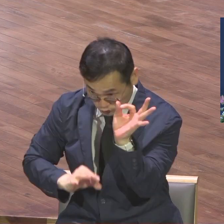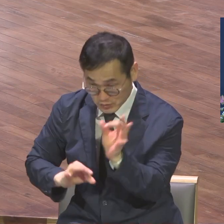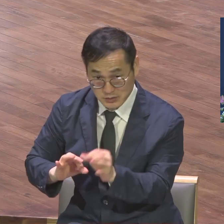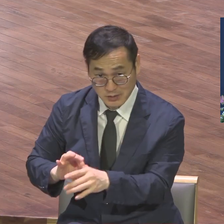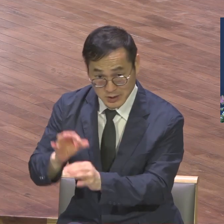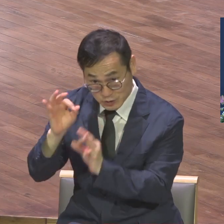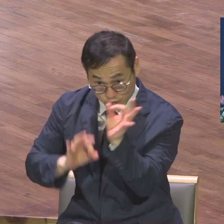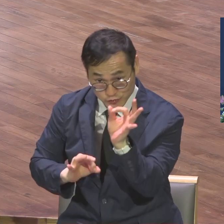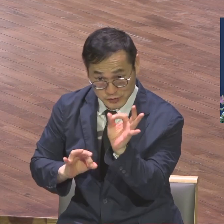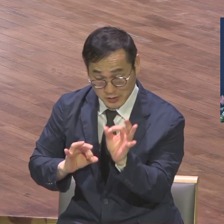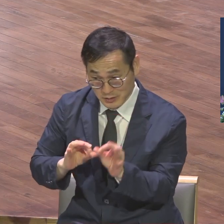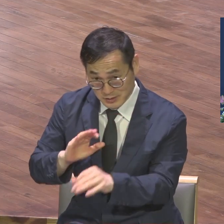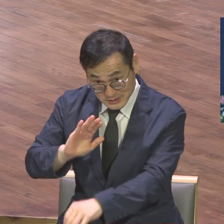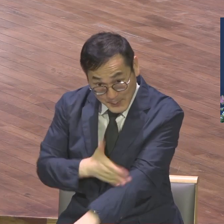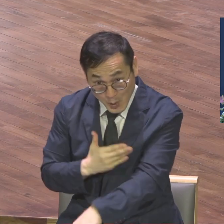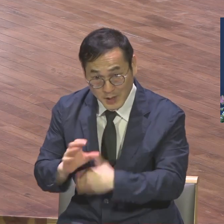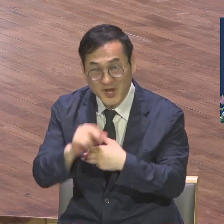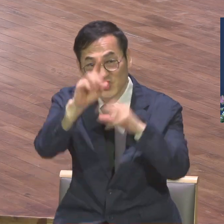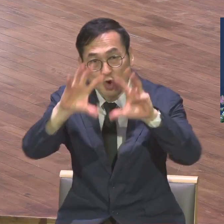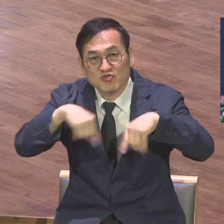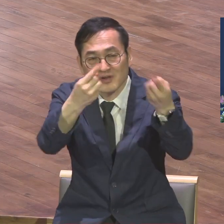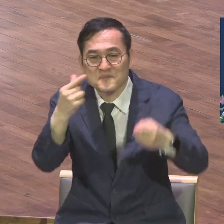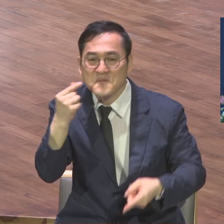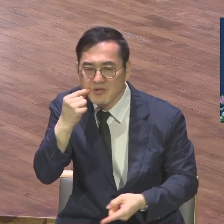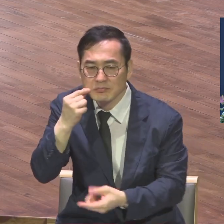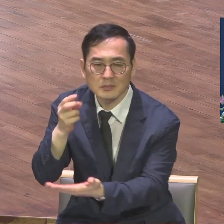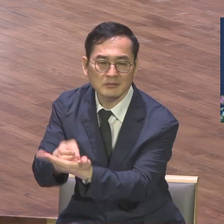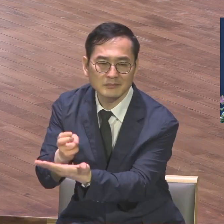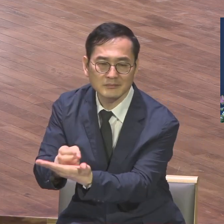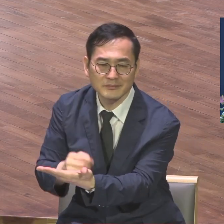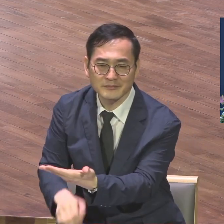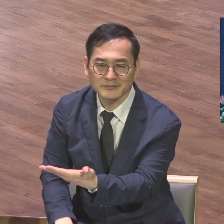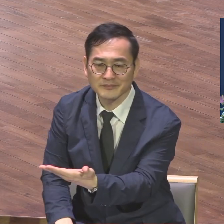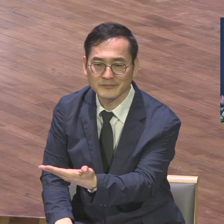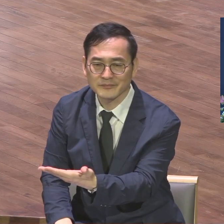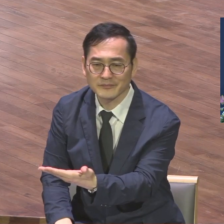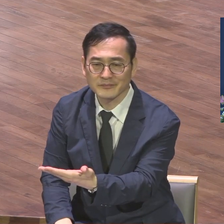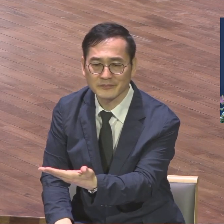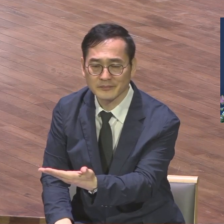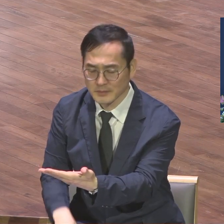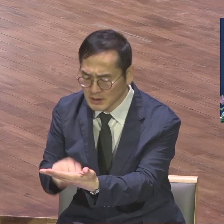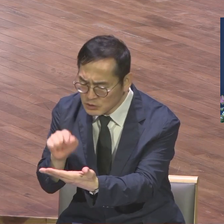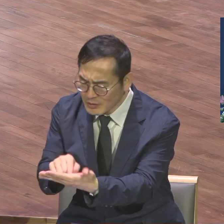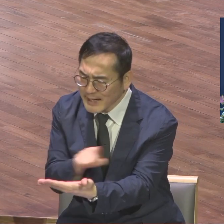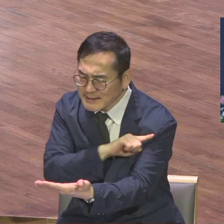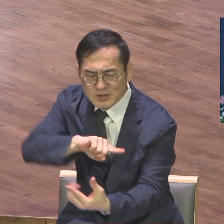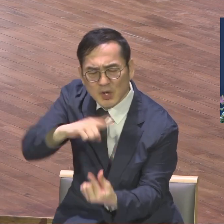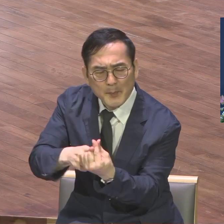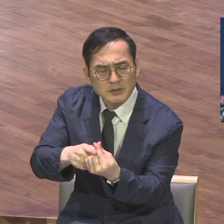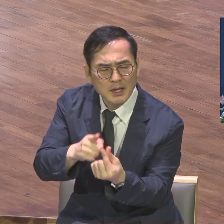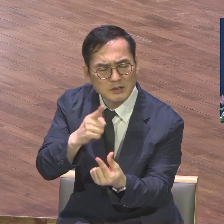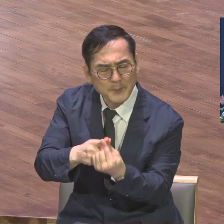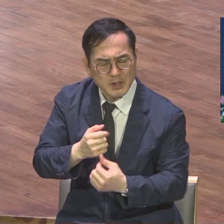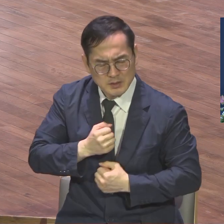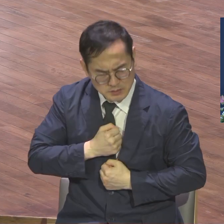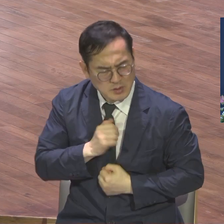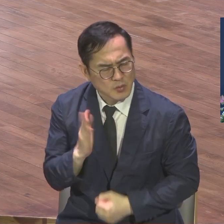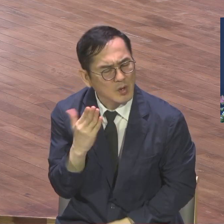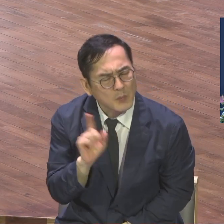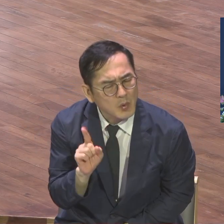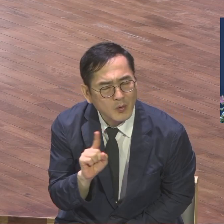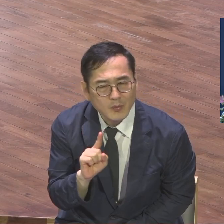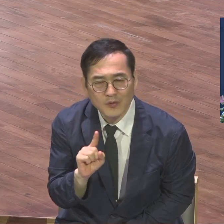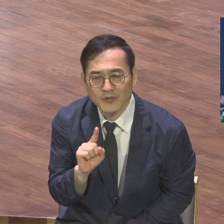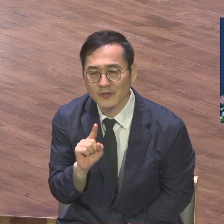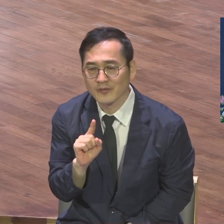그래서 이들 사이에서도 도대체 어느 것을 먼저 지켜야 되느냐, 우선순위가 되는